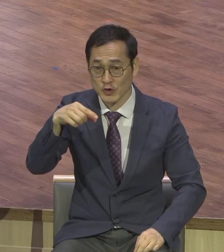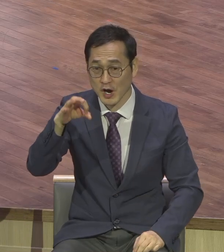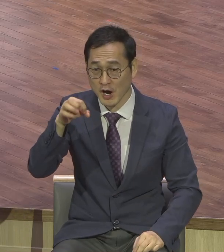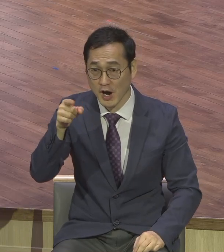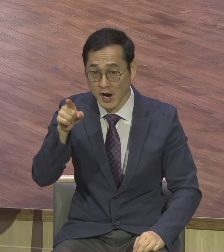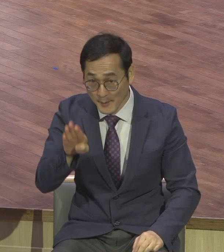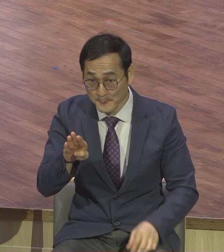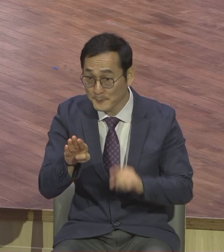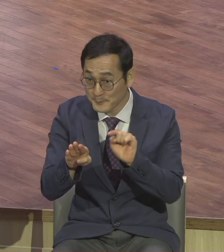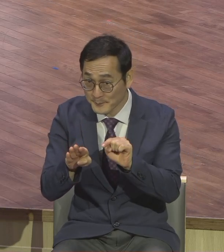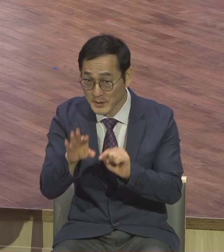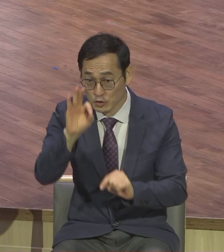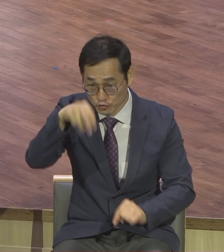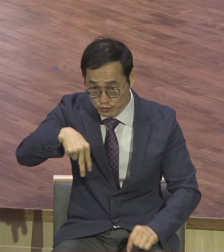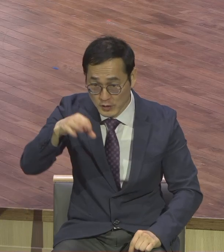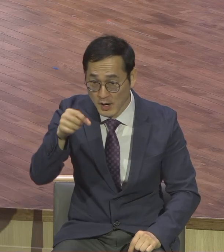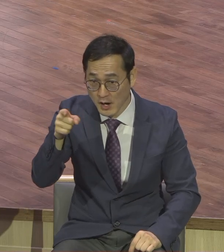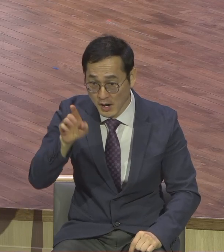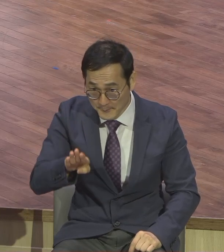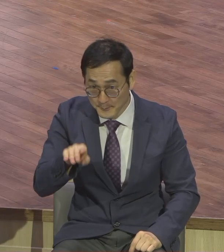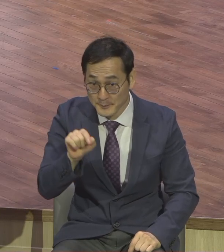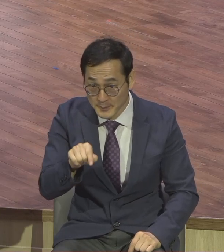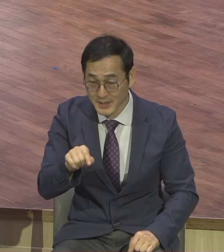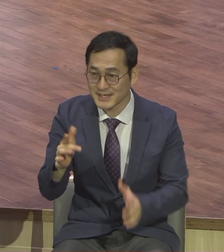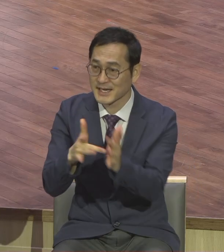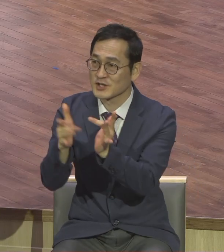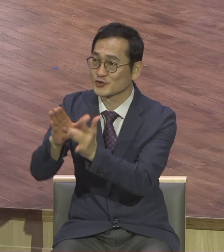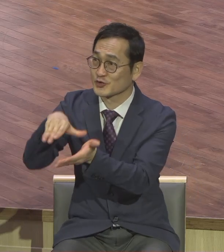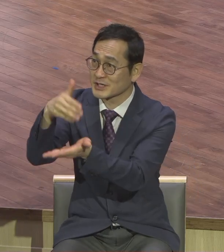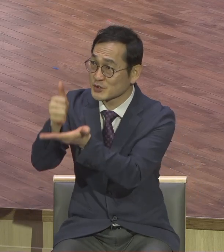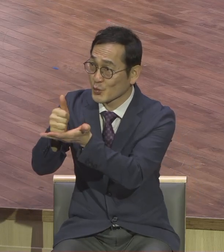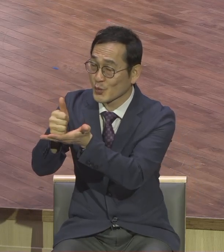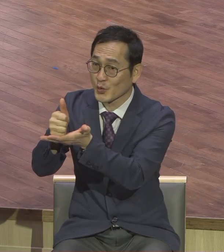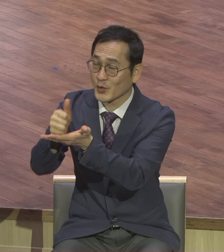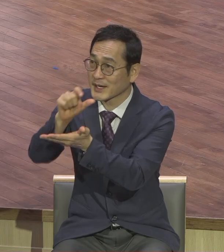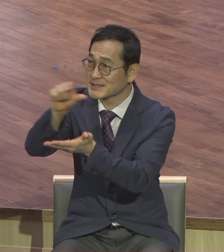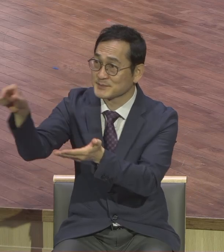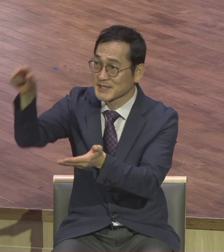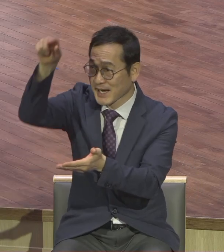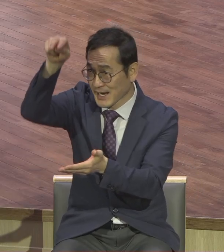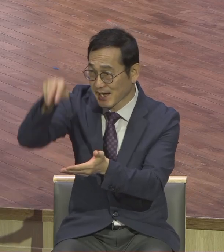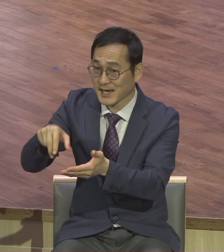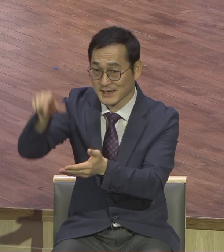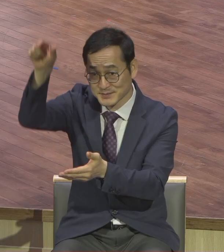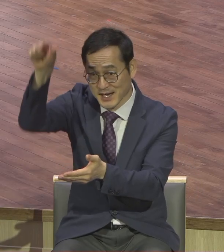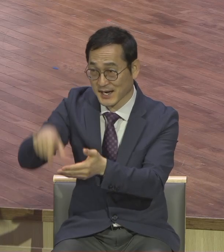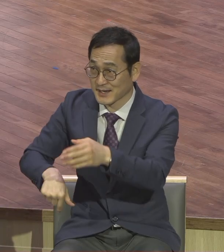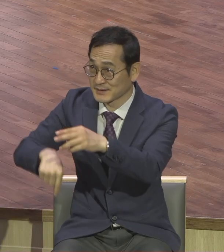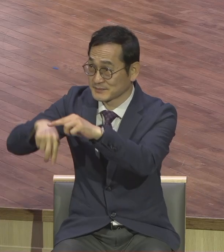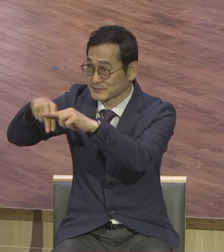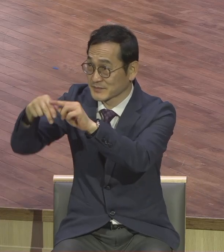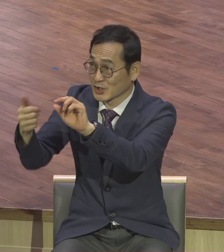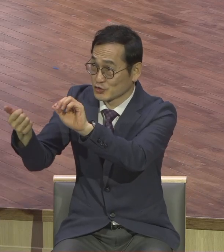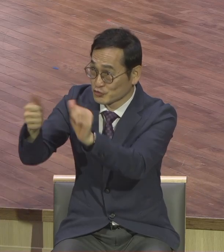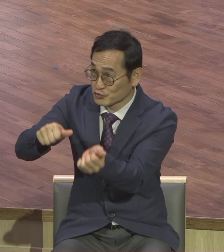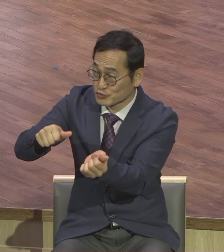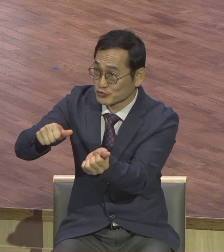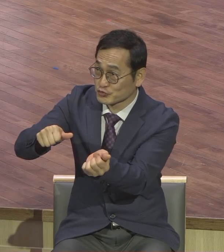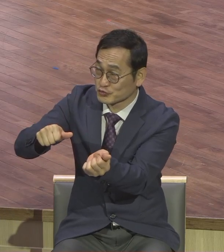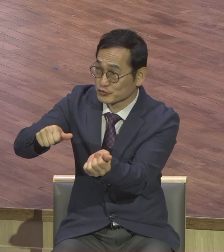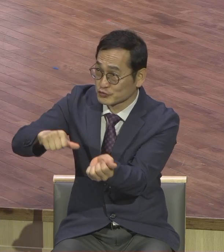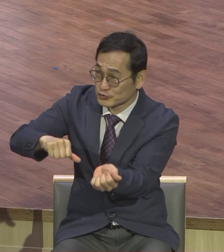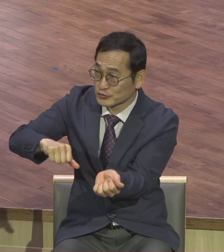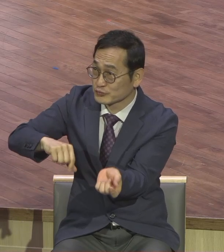마찬가지입니다. 예수 그리스도의 십자가의 대속과 죽음, 부활,